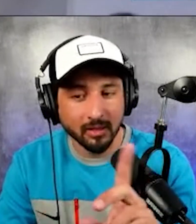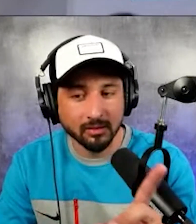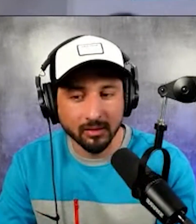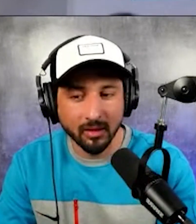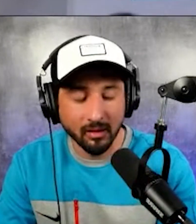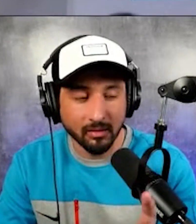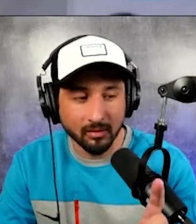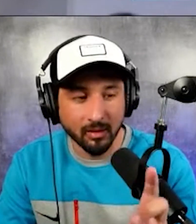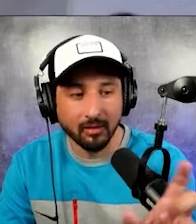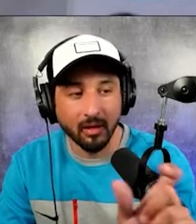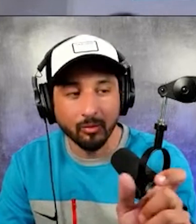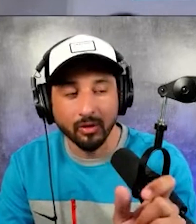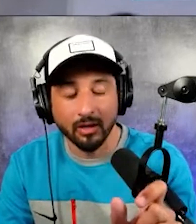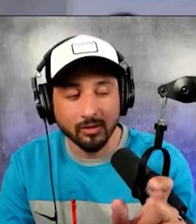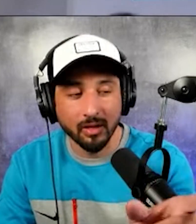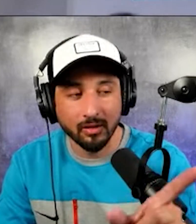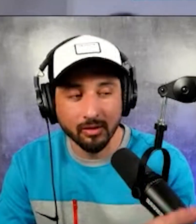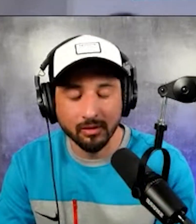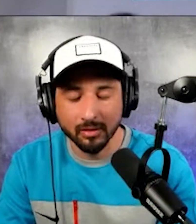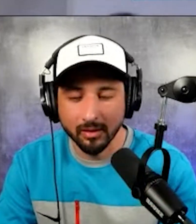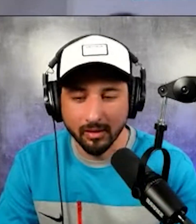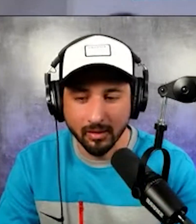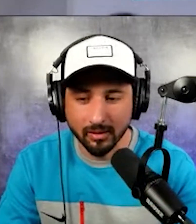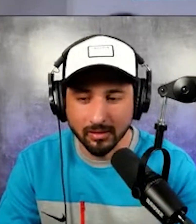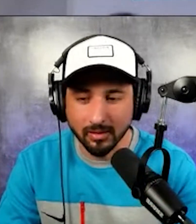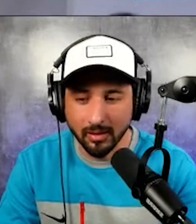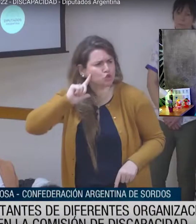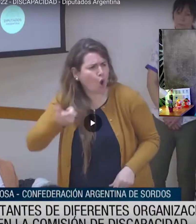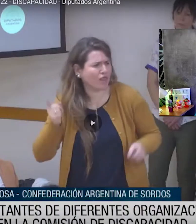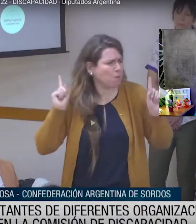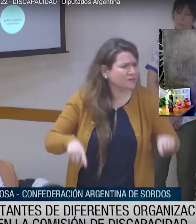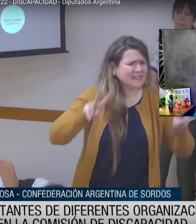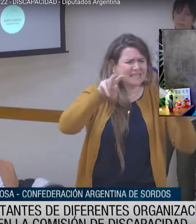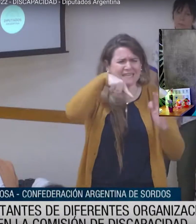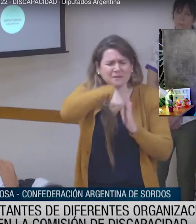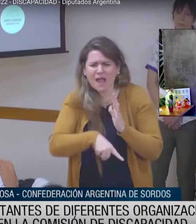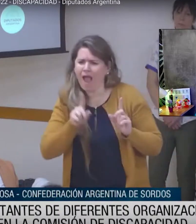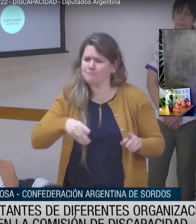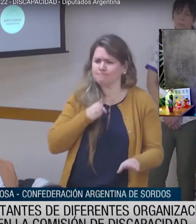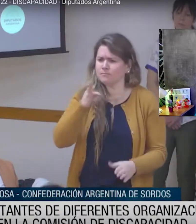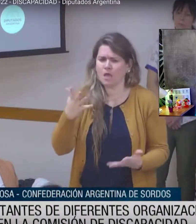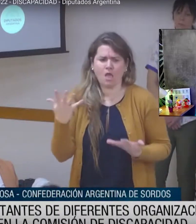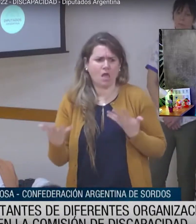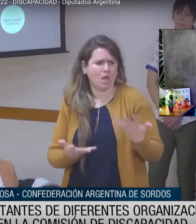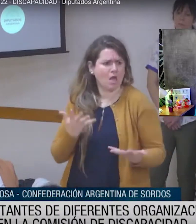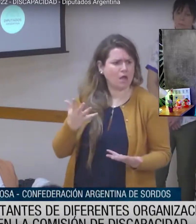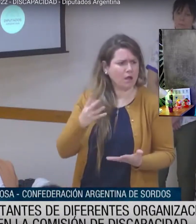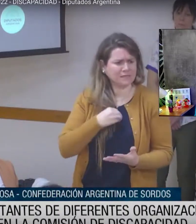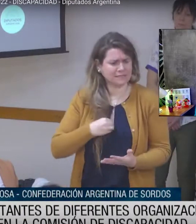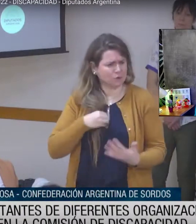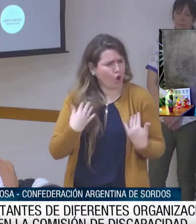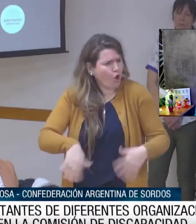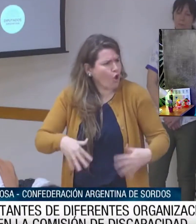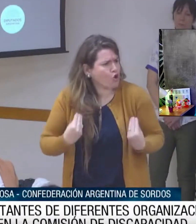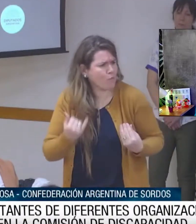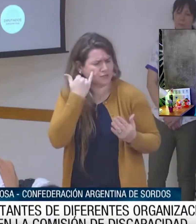señas está muy relacionado, ¿no? En ese sentido. Sé que muchos padres oyentes no tienen ninguna información acerca